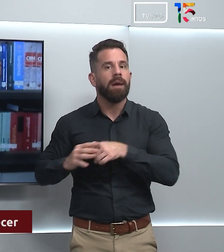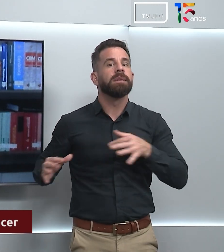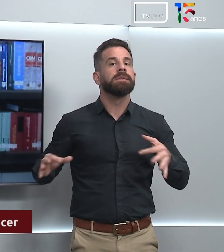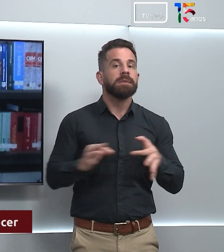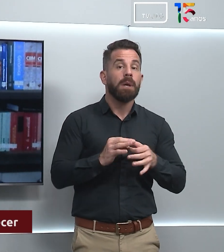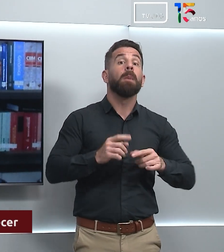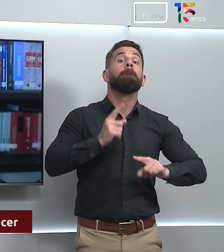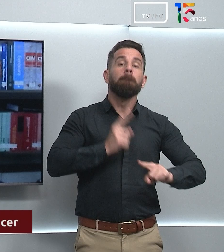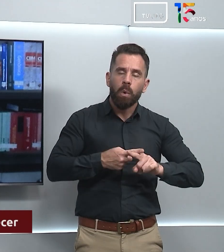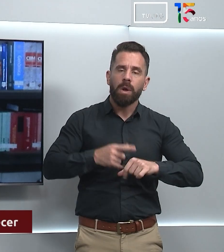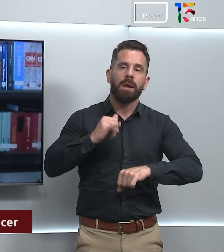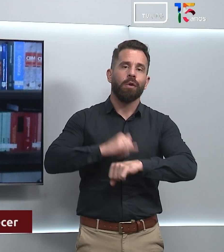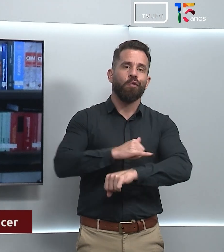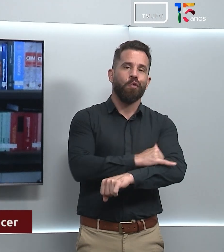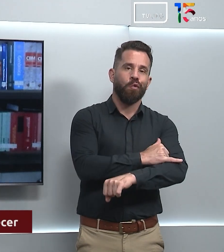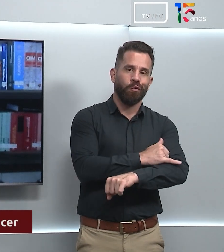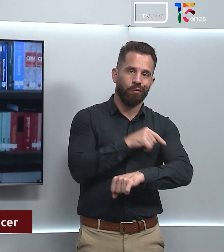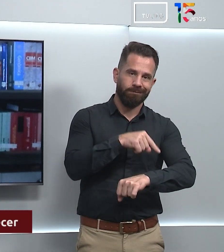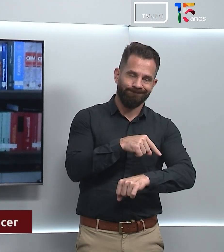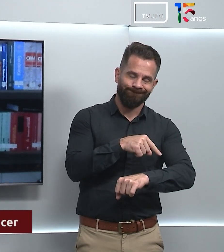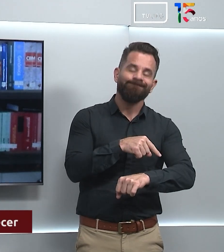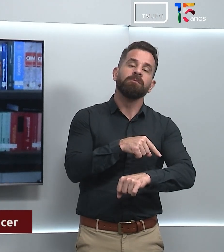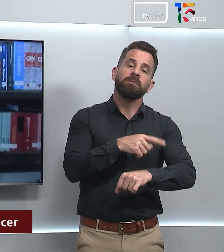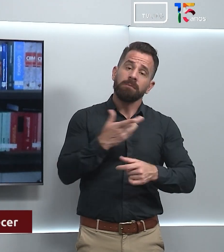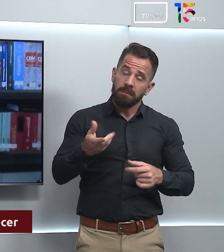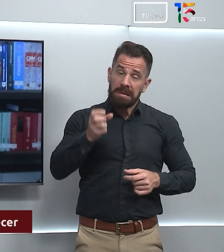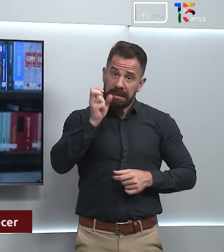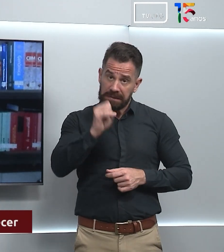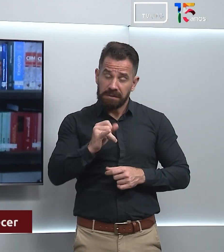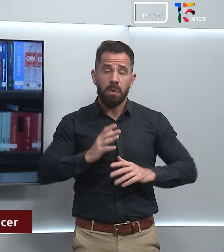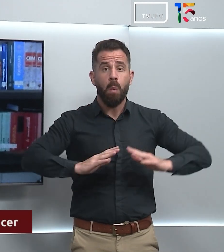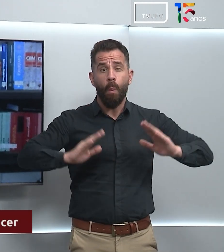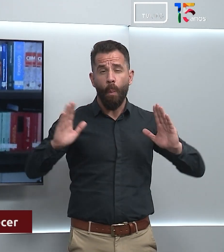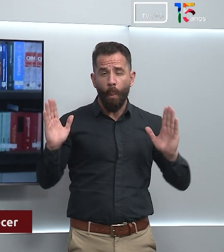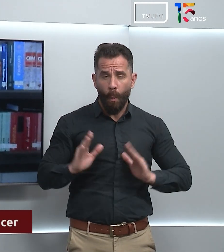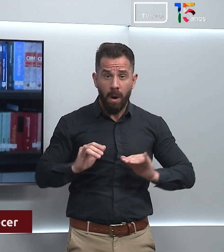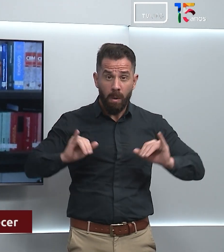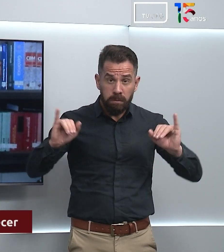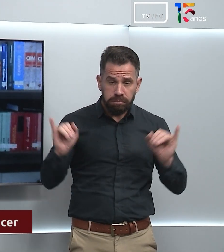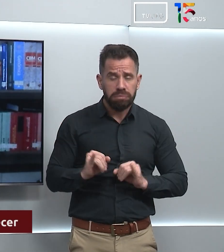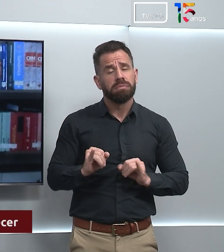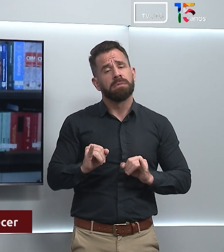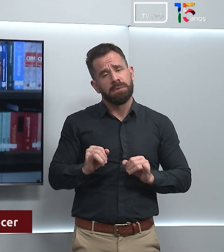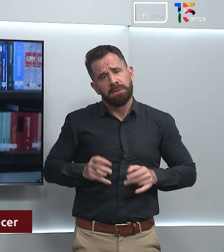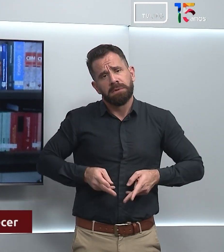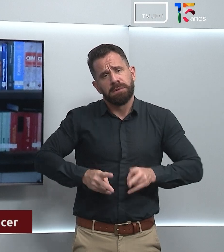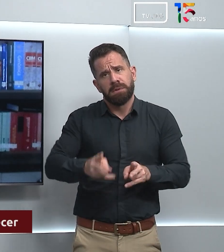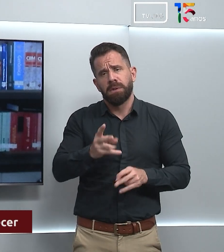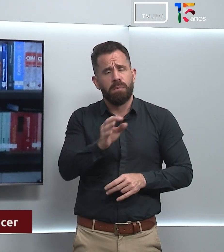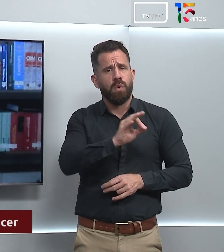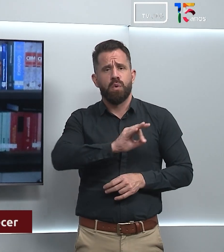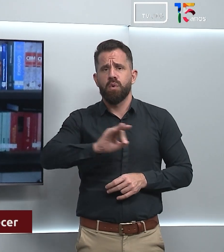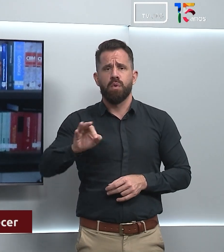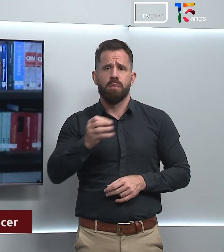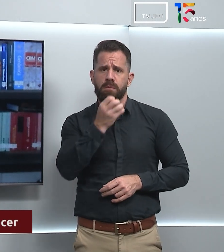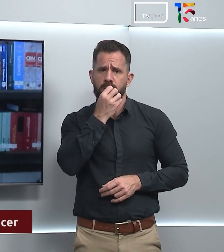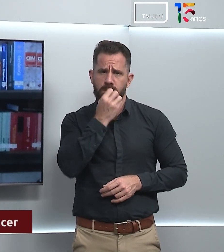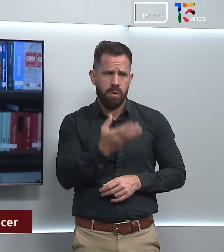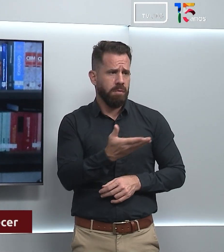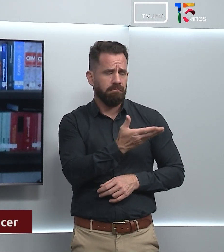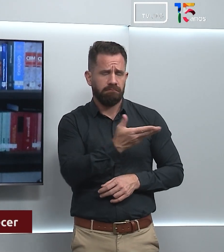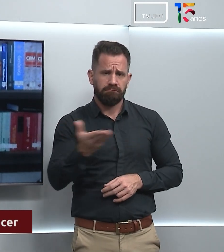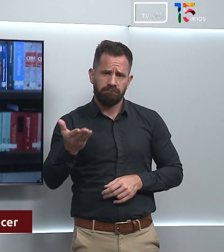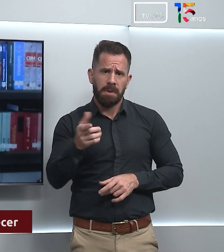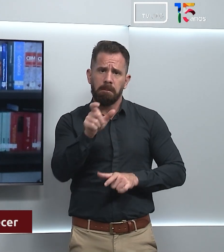associadas, e certamente a redução de peso corporal é sempre muito bem-vinda. É ótimo que a pessoa possa